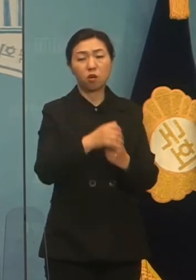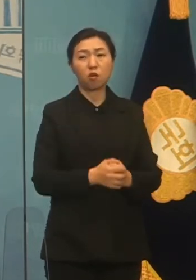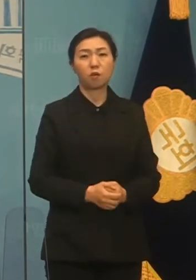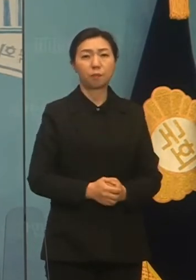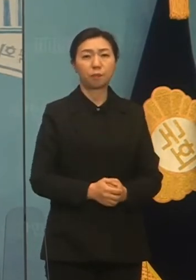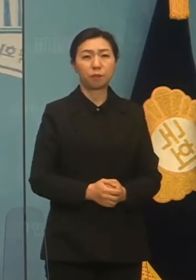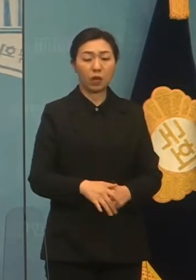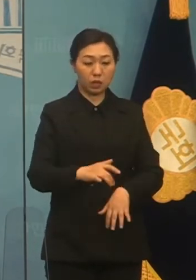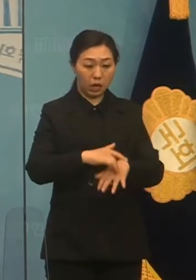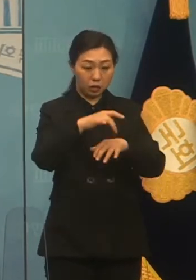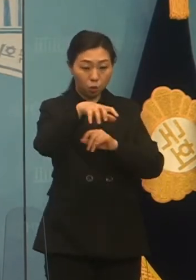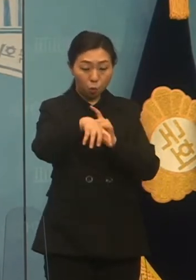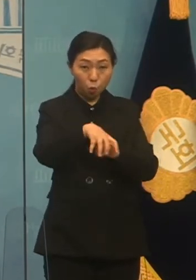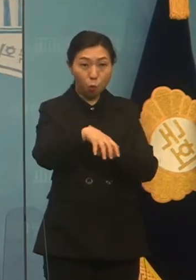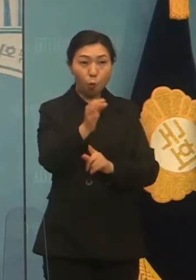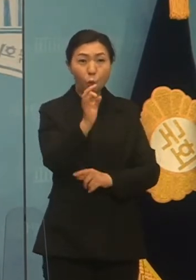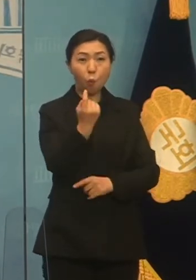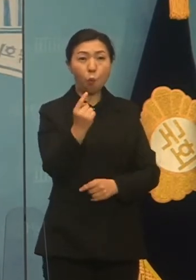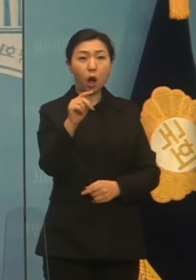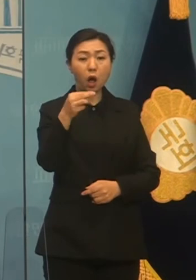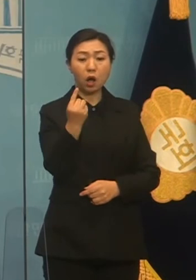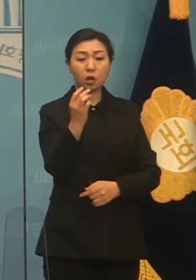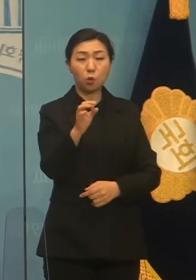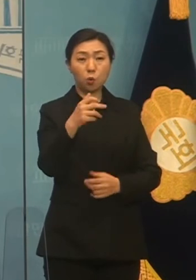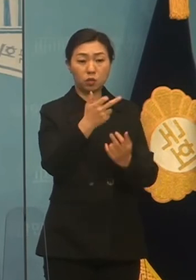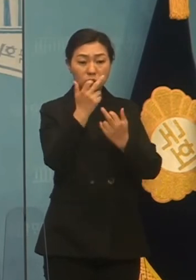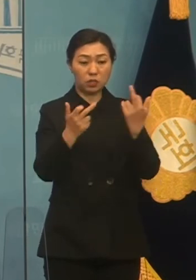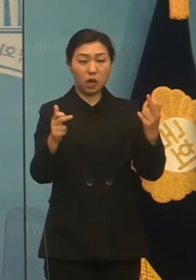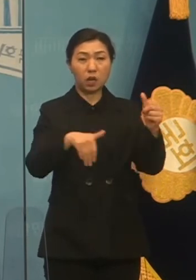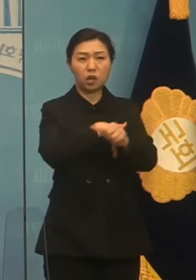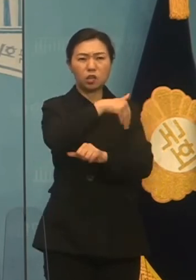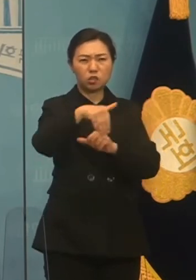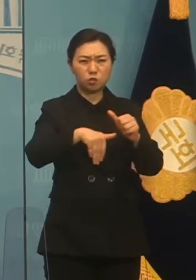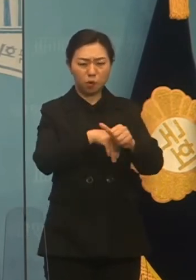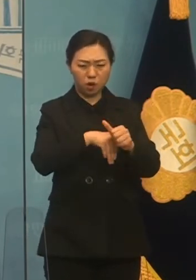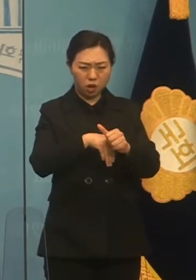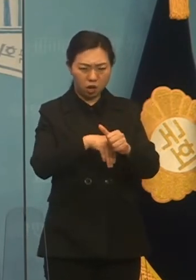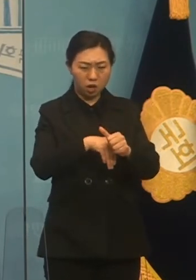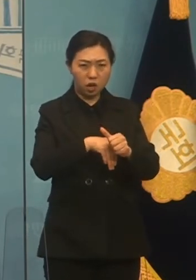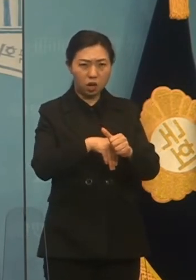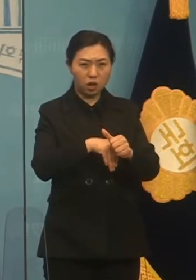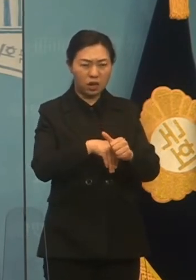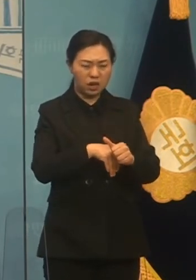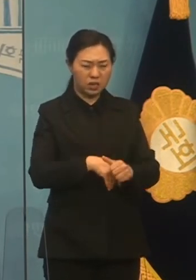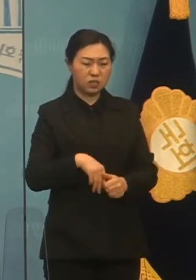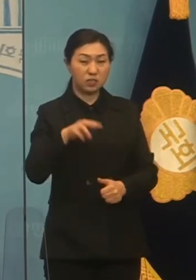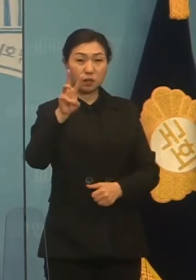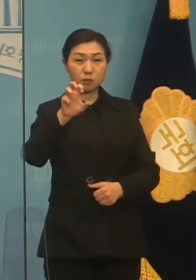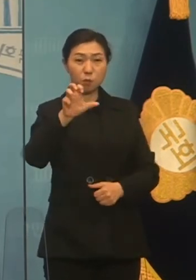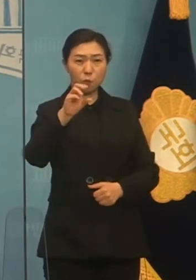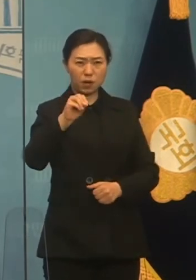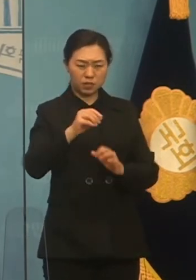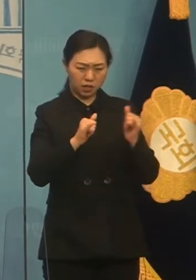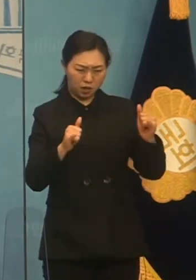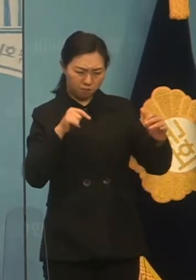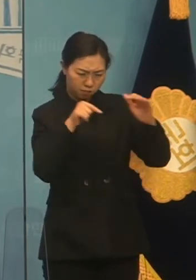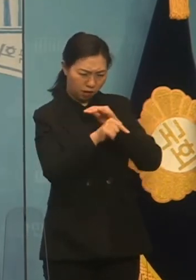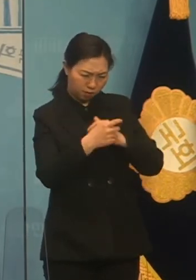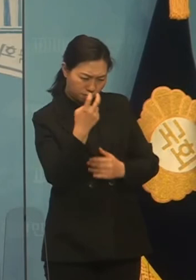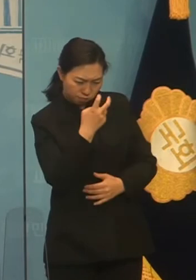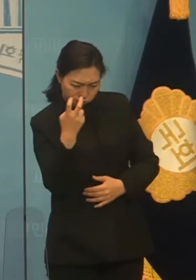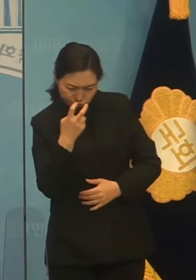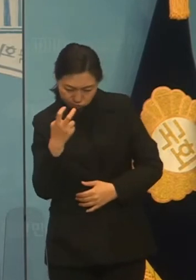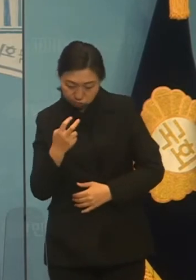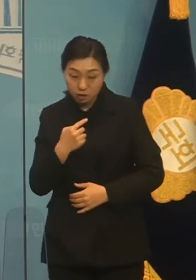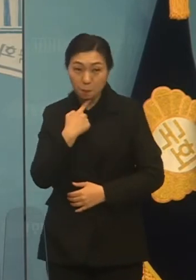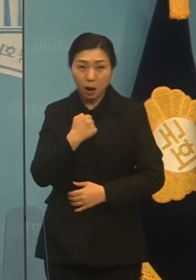갔던 대구 와룡산 일대를 중심으로 윤희는 35만 명을 집해 사실 수색하였고 그 가족은